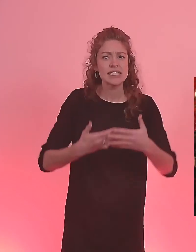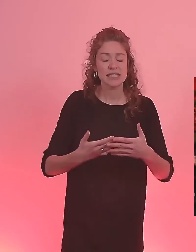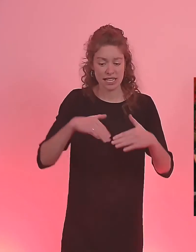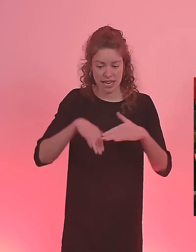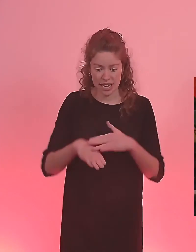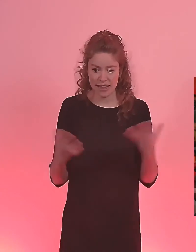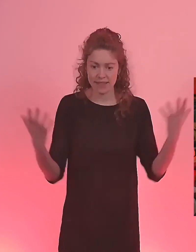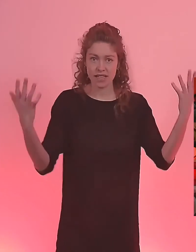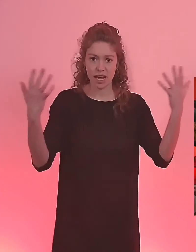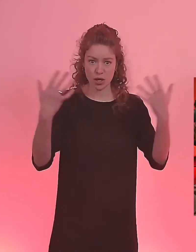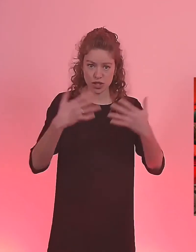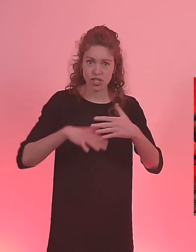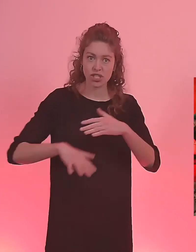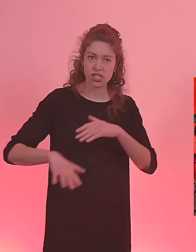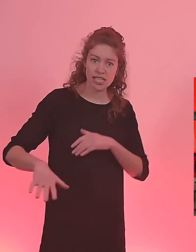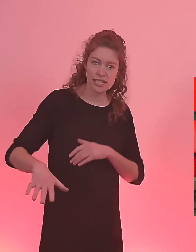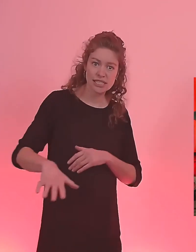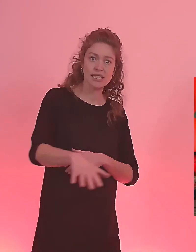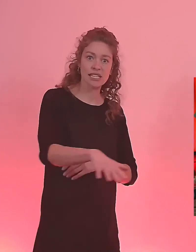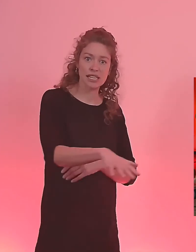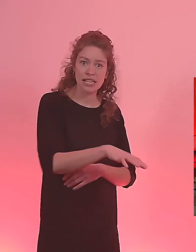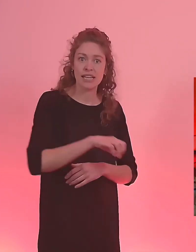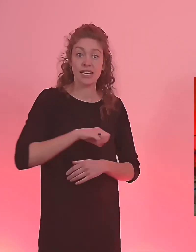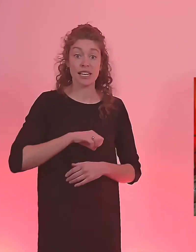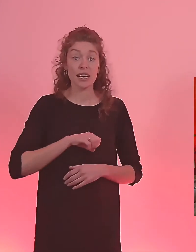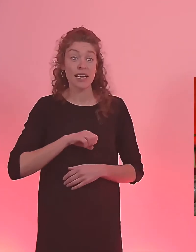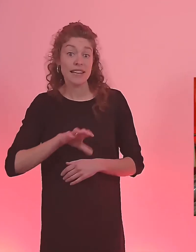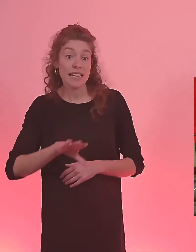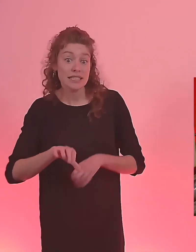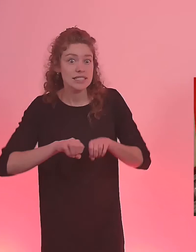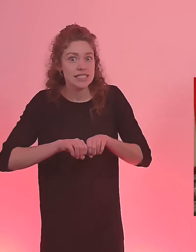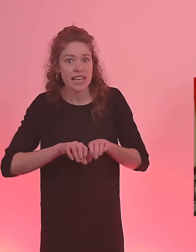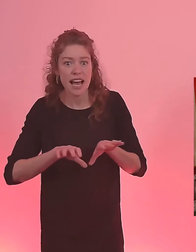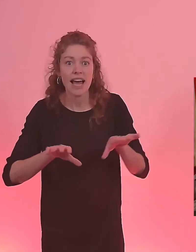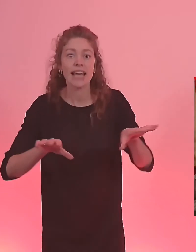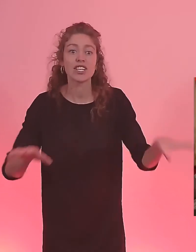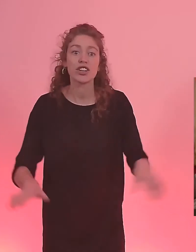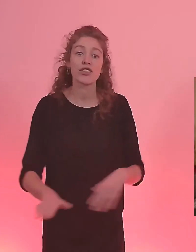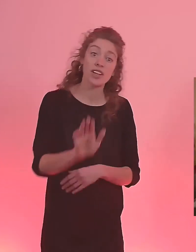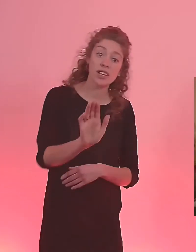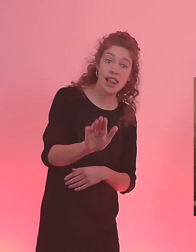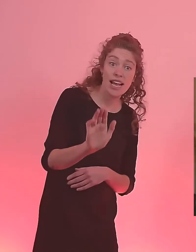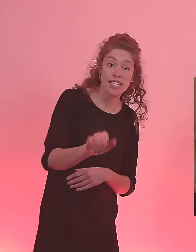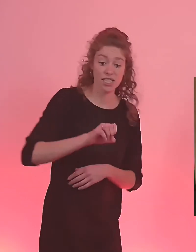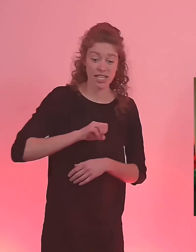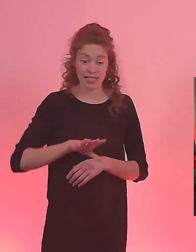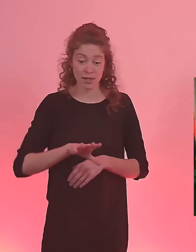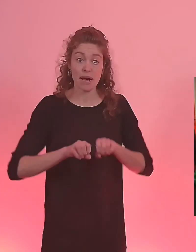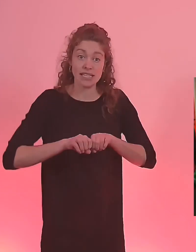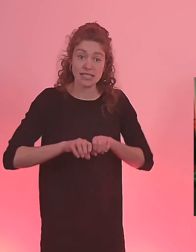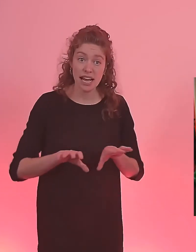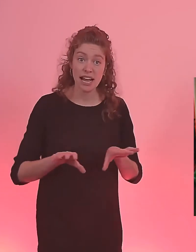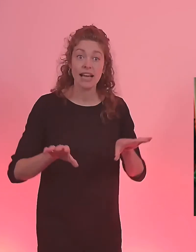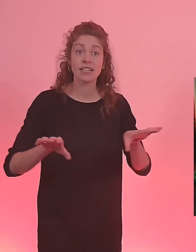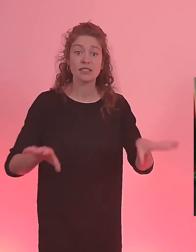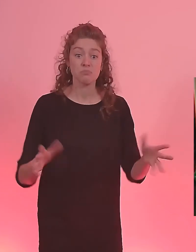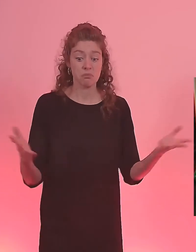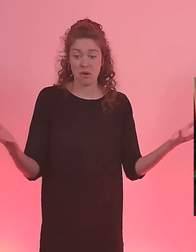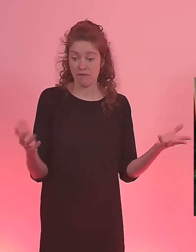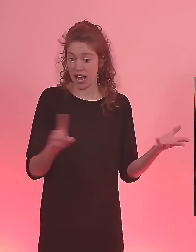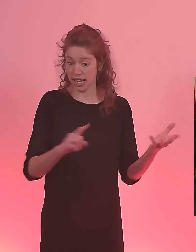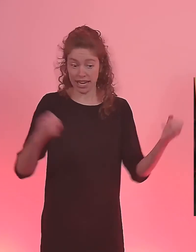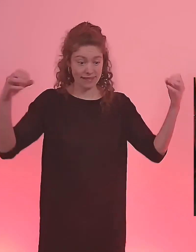duisternis. In de duisternis, laat je licht maar schijnen. Laat je licht maar